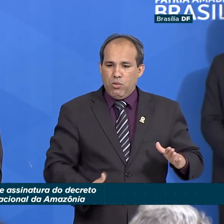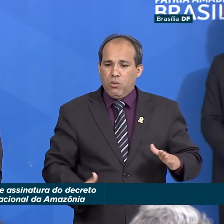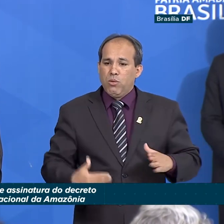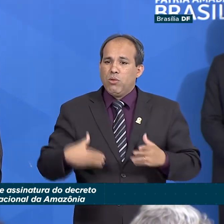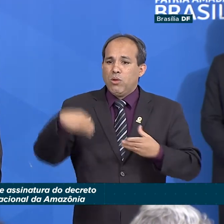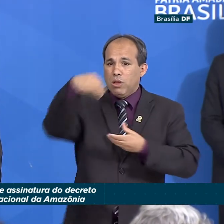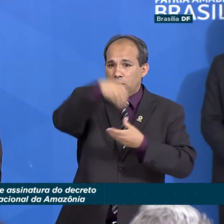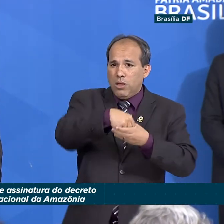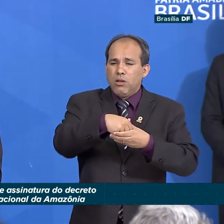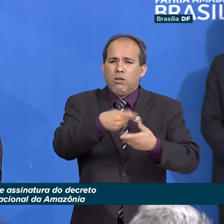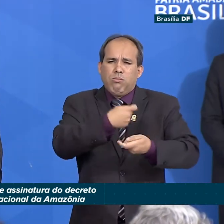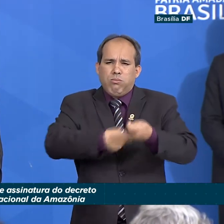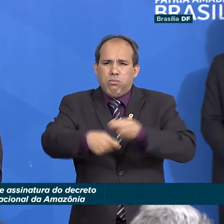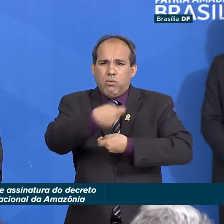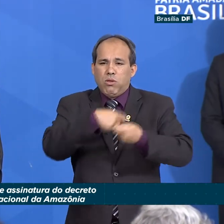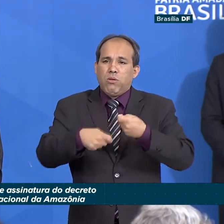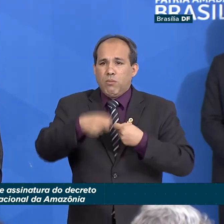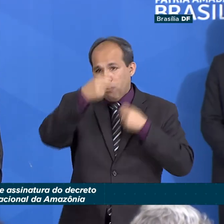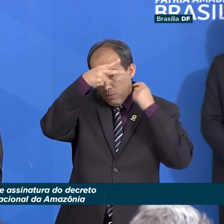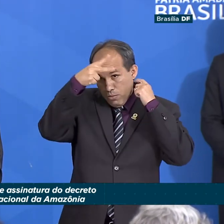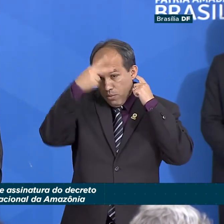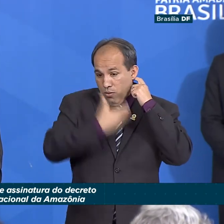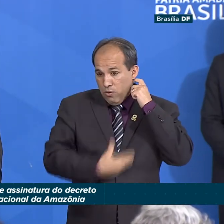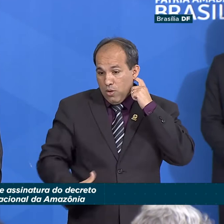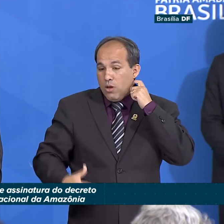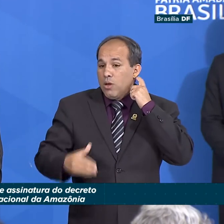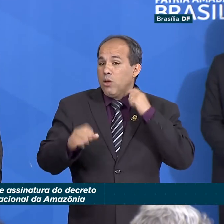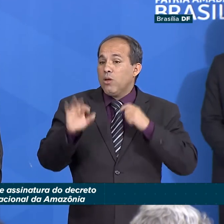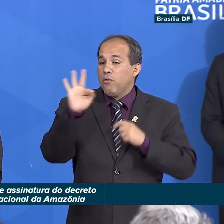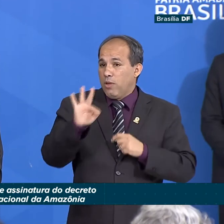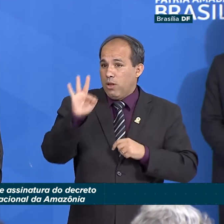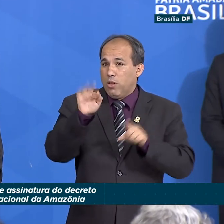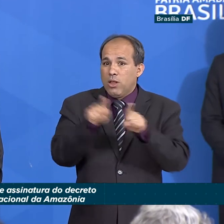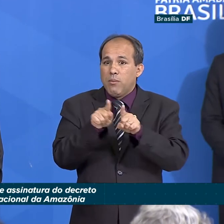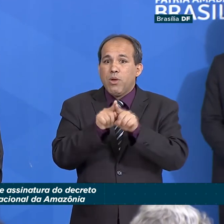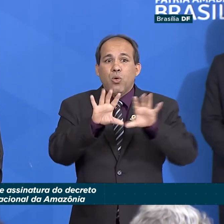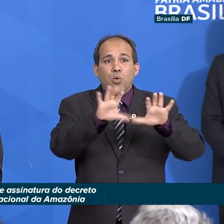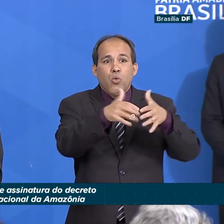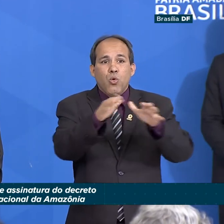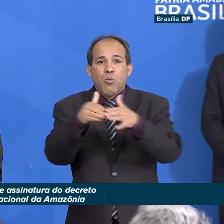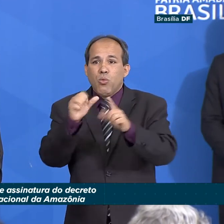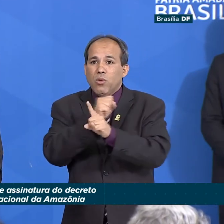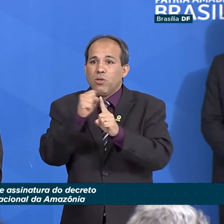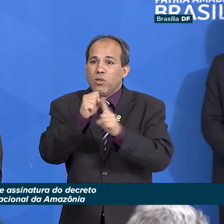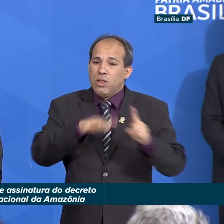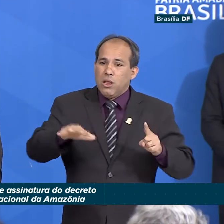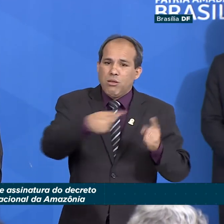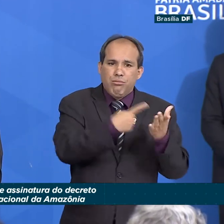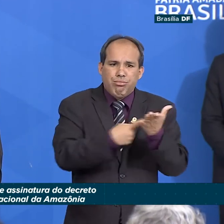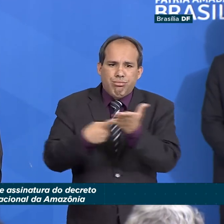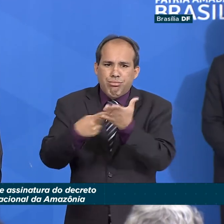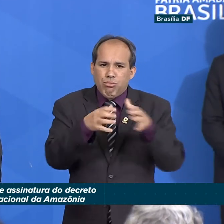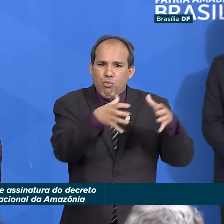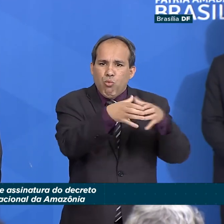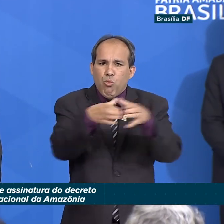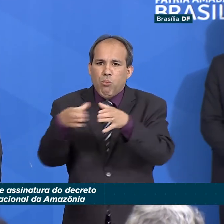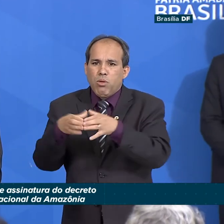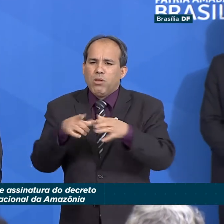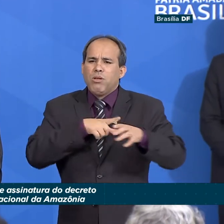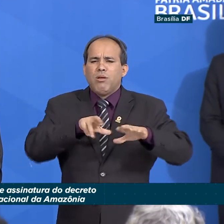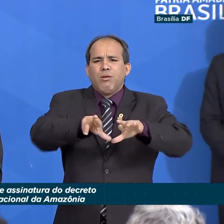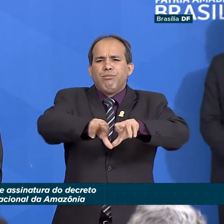níveis de administração e a sociedade civil organizada em suas múltiplas